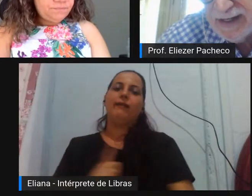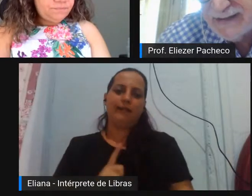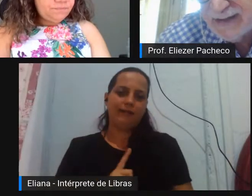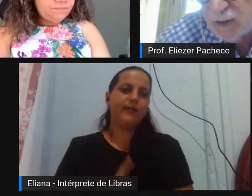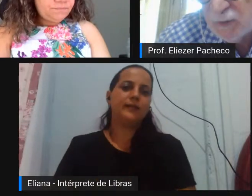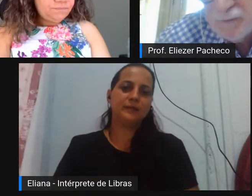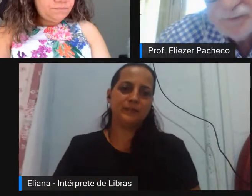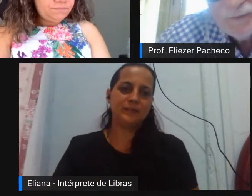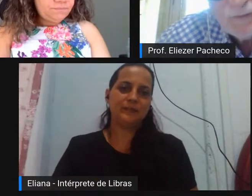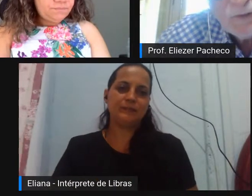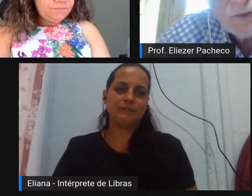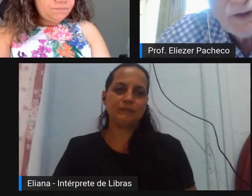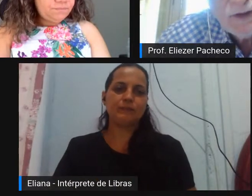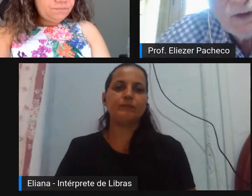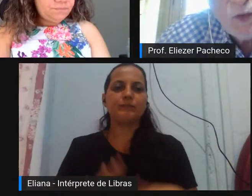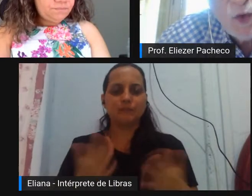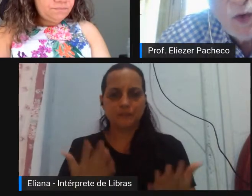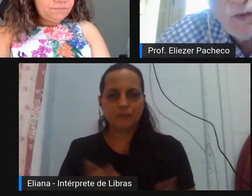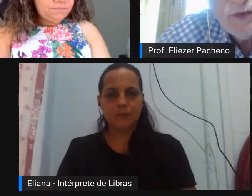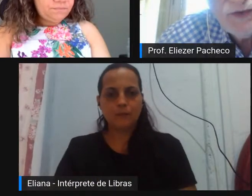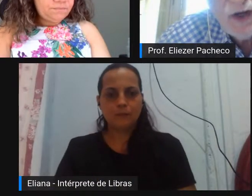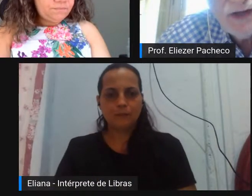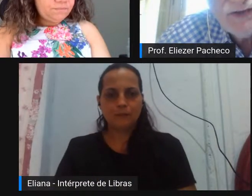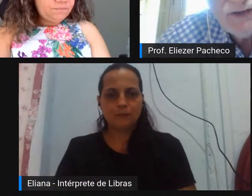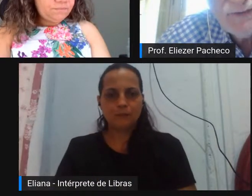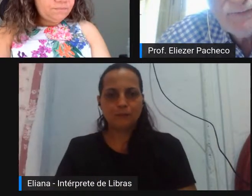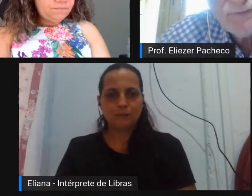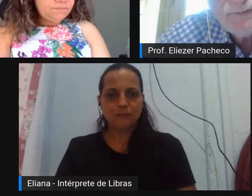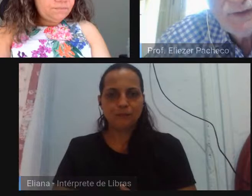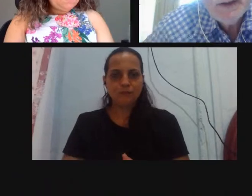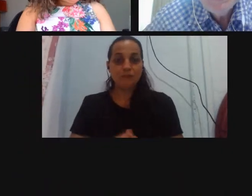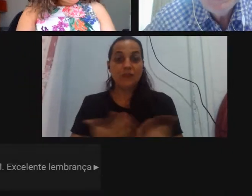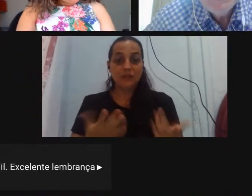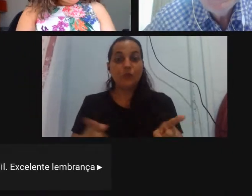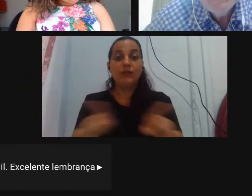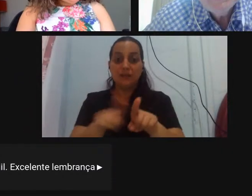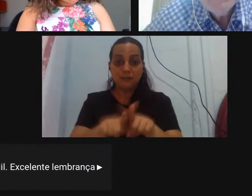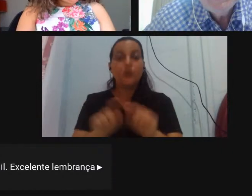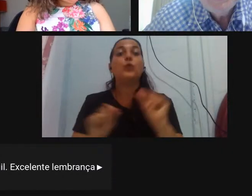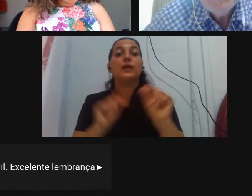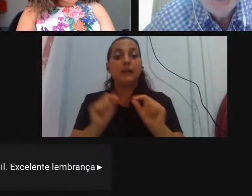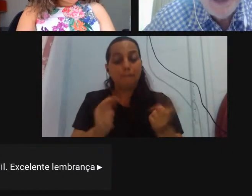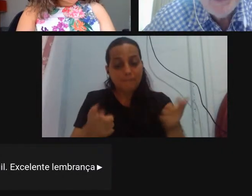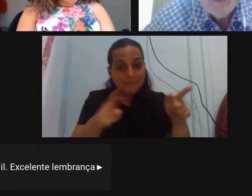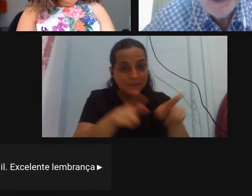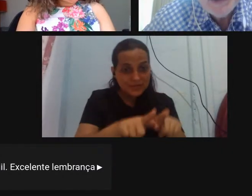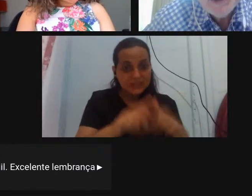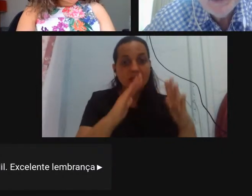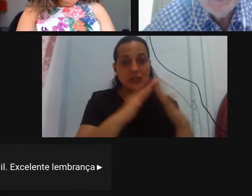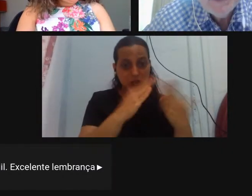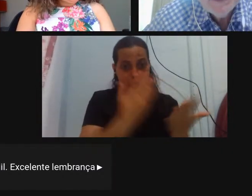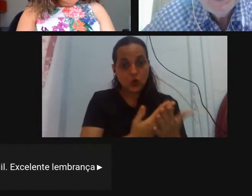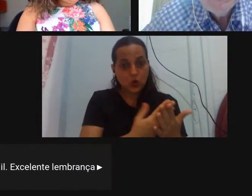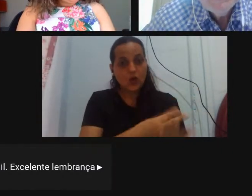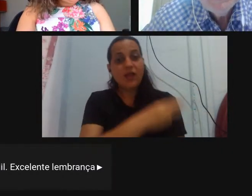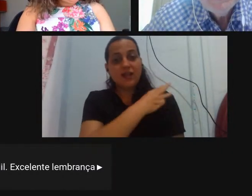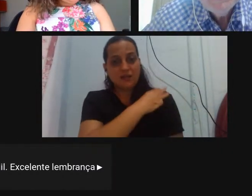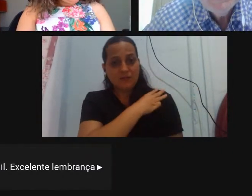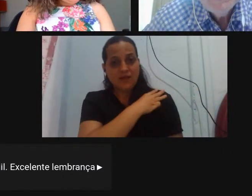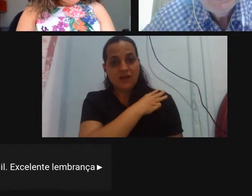a relação com escolas de ensino médio da região,